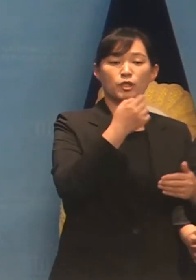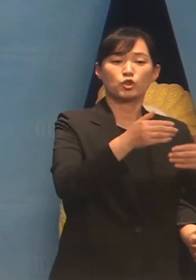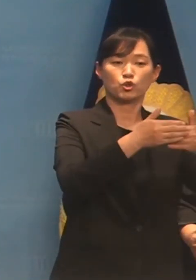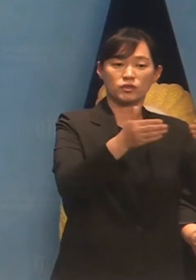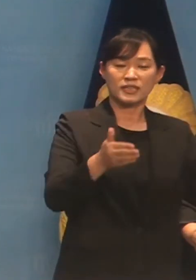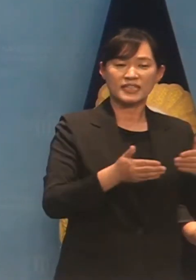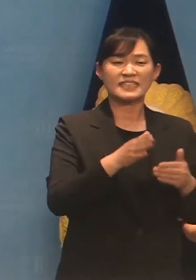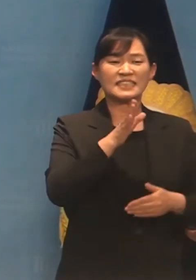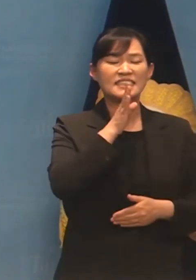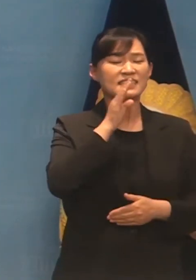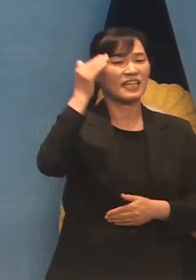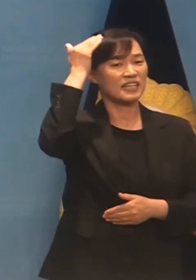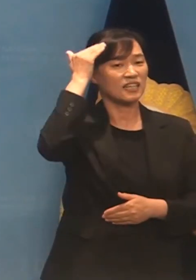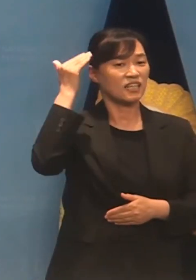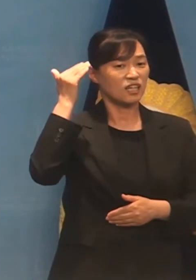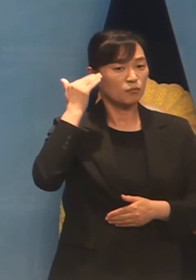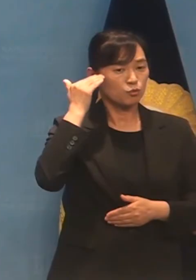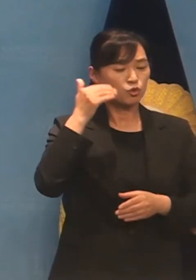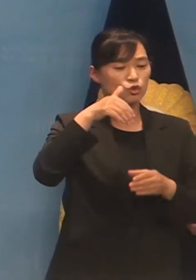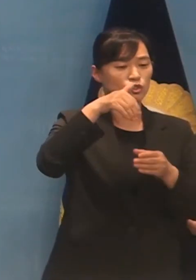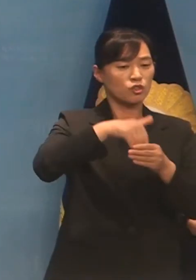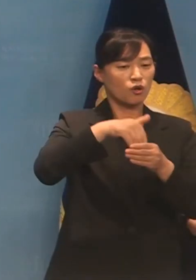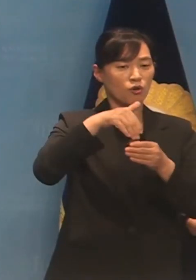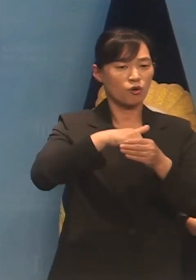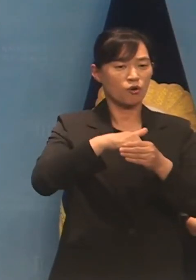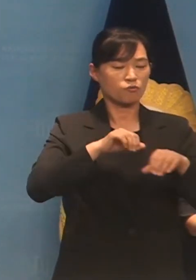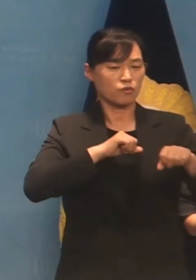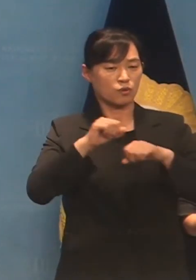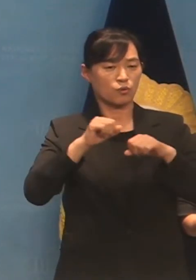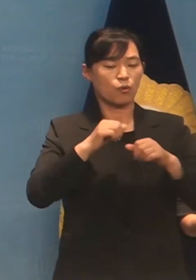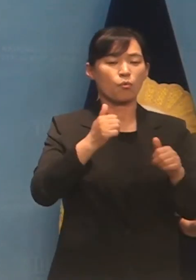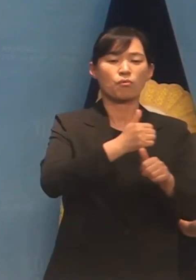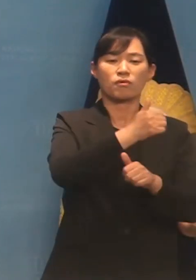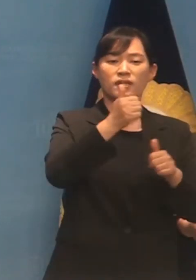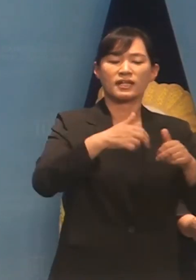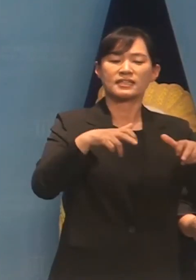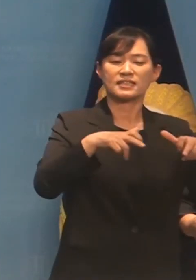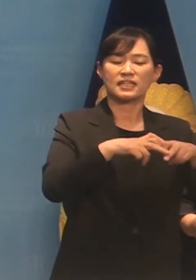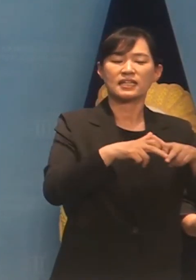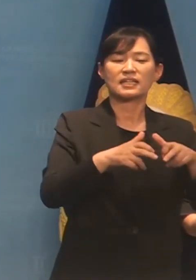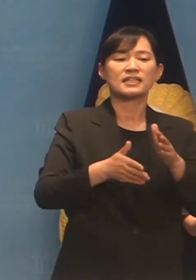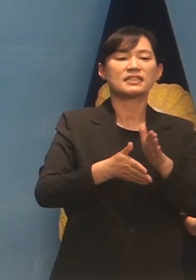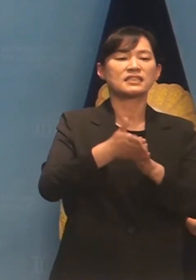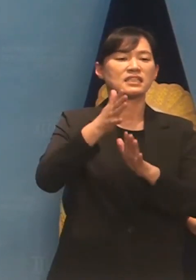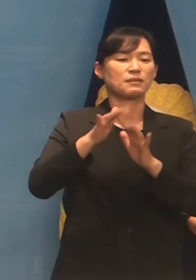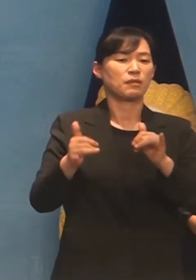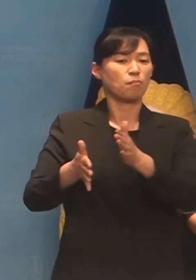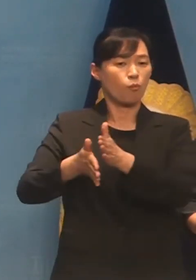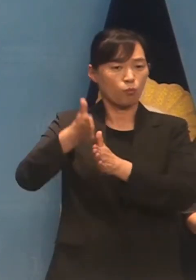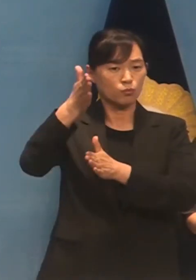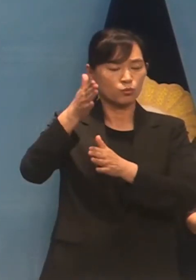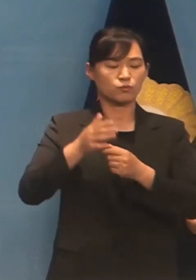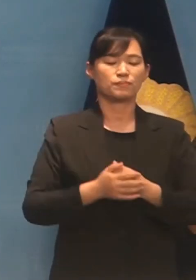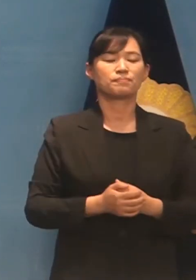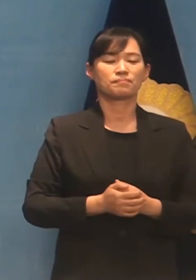더불어민주당 진짜 대한민국 선거대책위원회 장애인 시민본부 출범